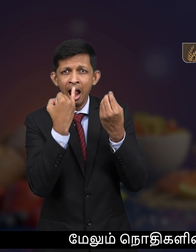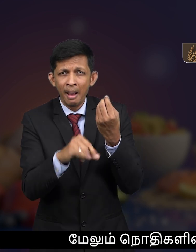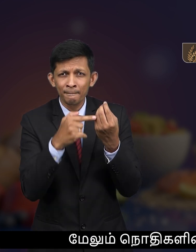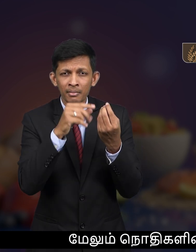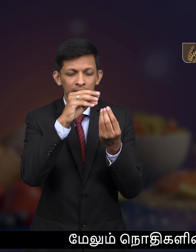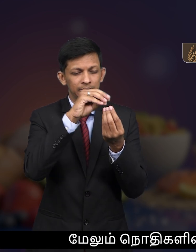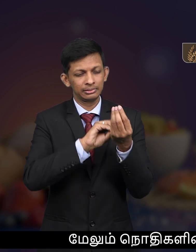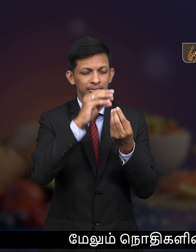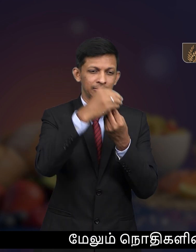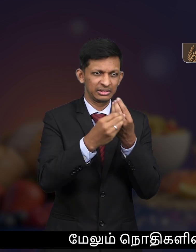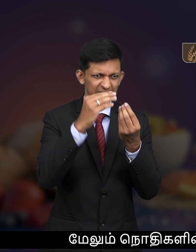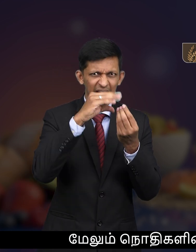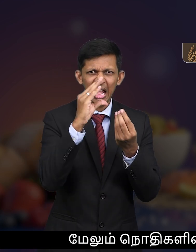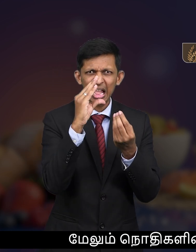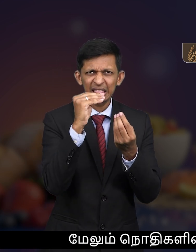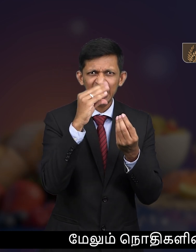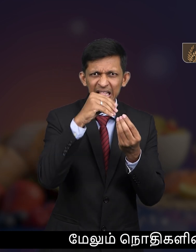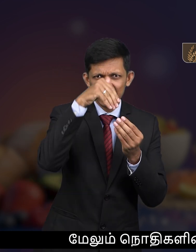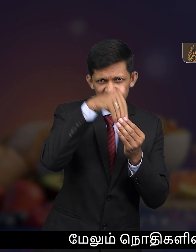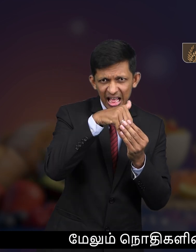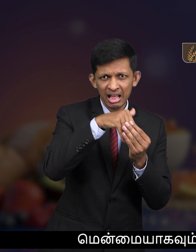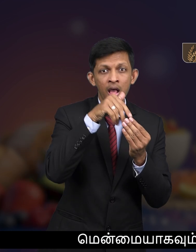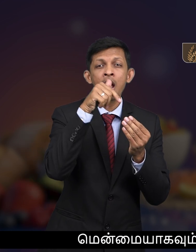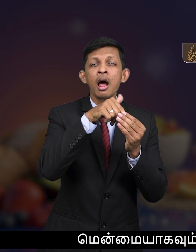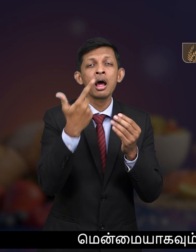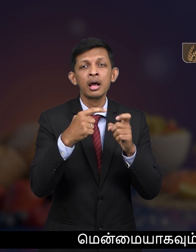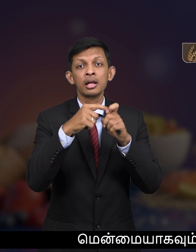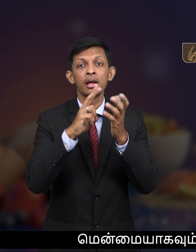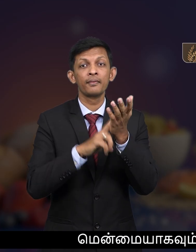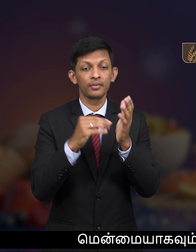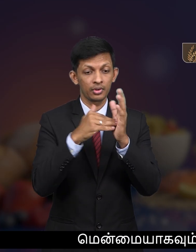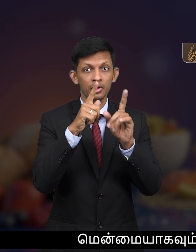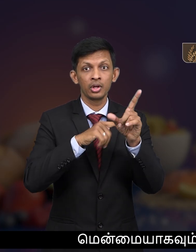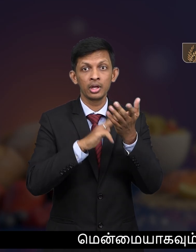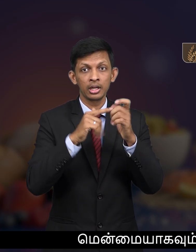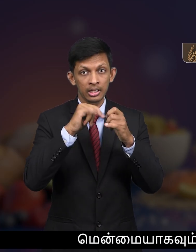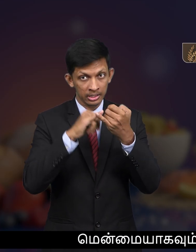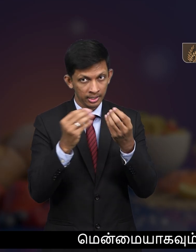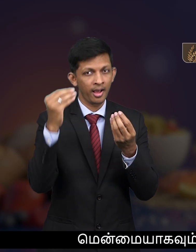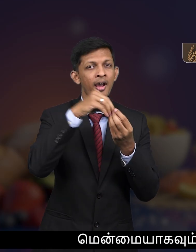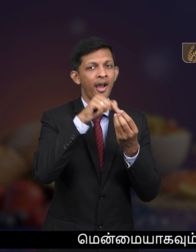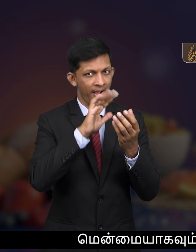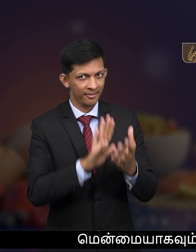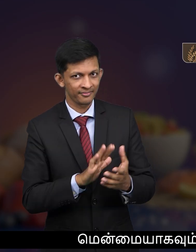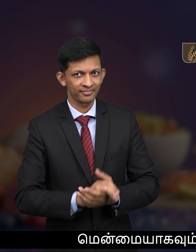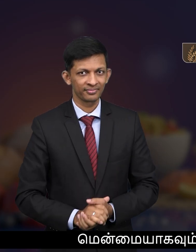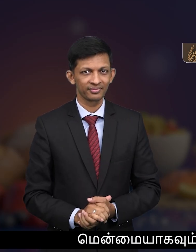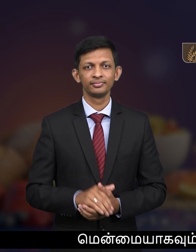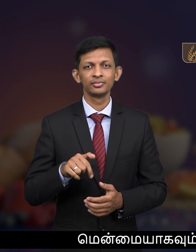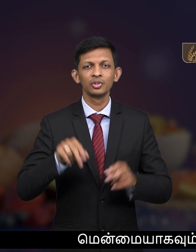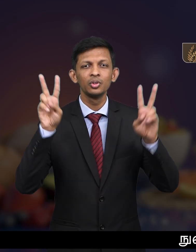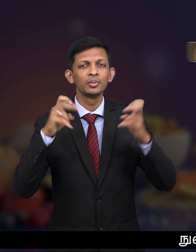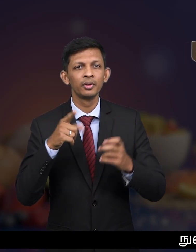மேலும் நொதிகளின் செயல்பாட்டின் காரணமாக மென்மையாகவும் மென்கூலாகவும் மாறுகிறது.